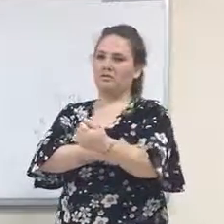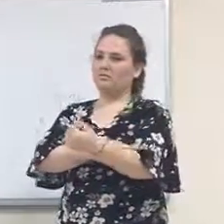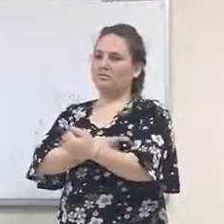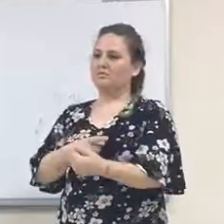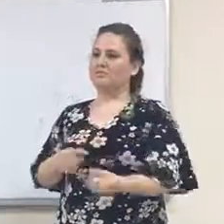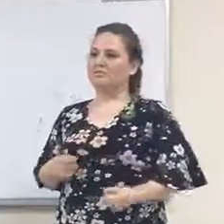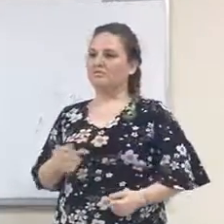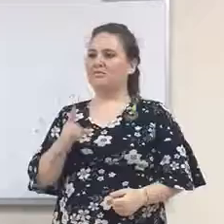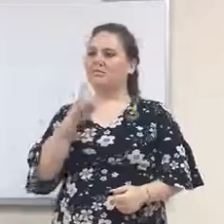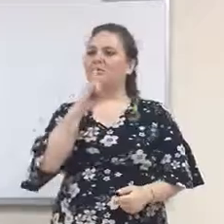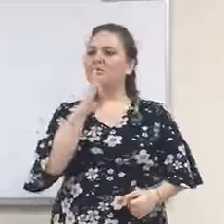küfür,